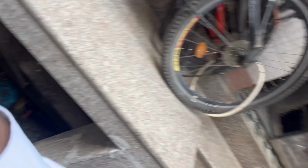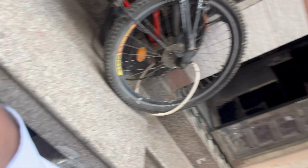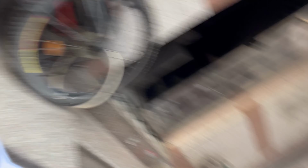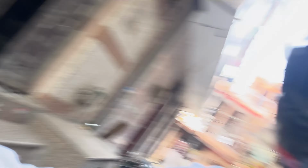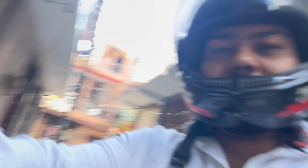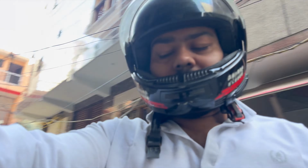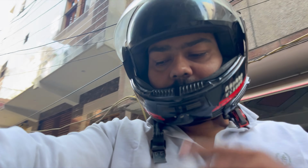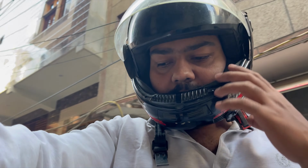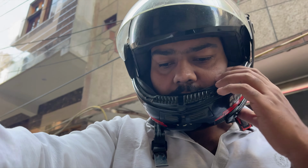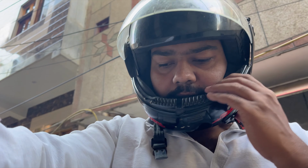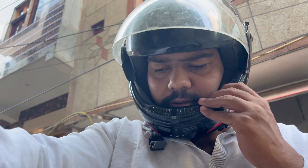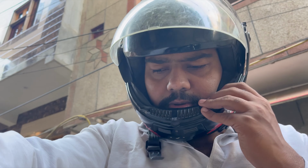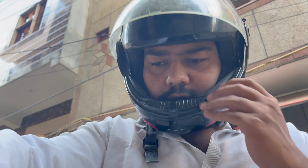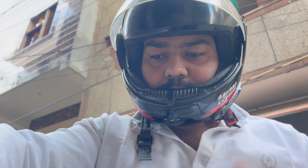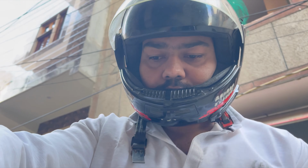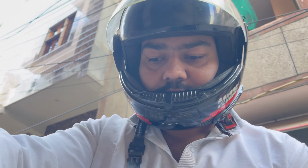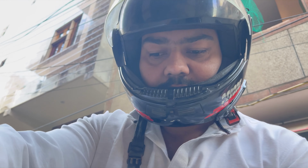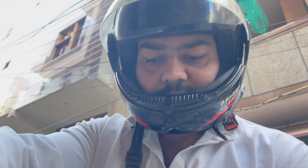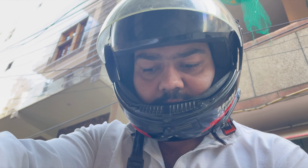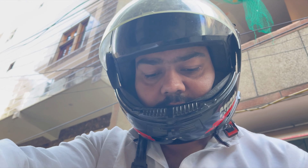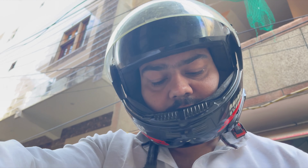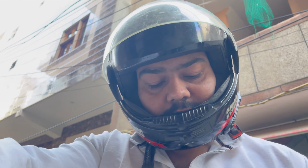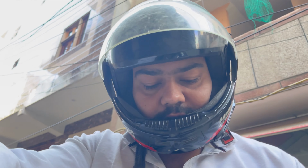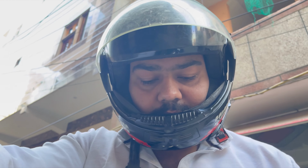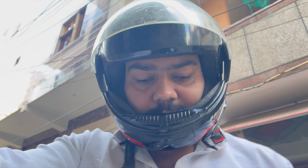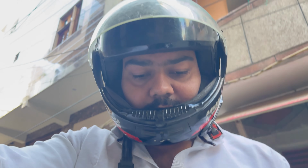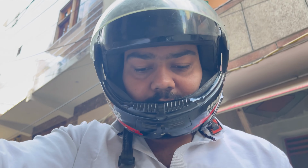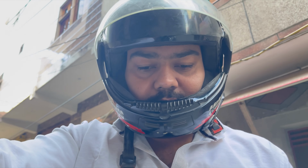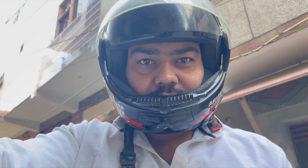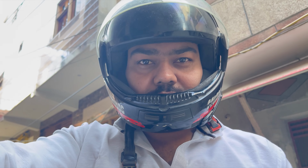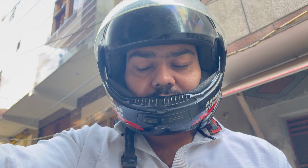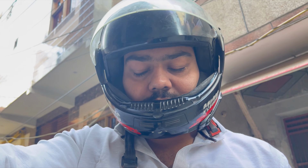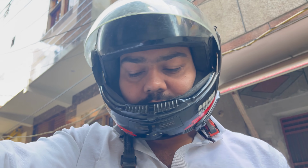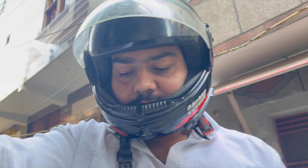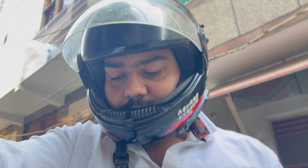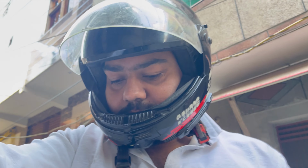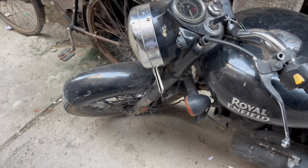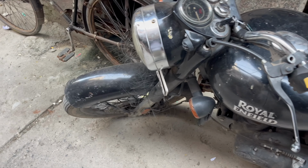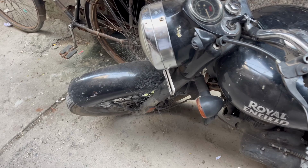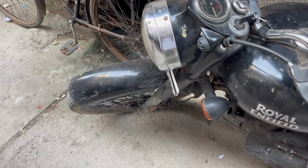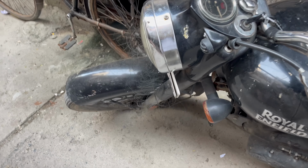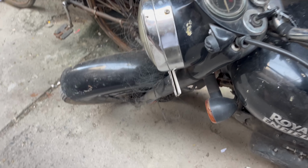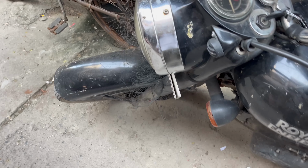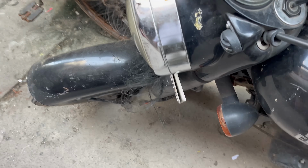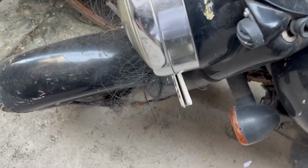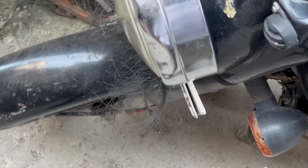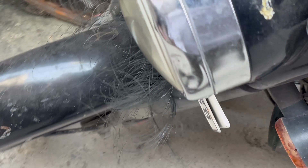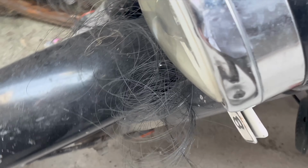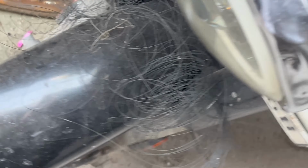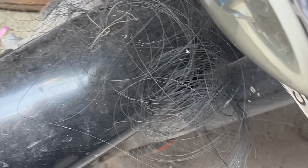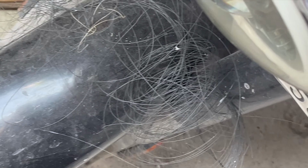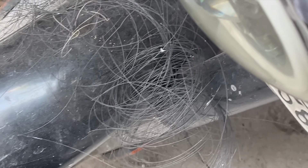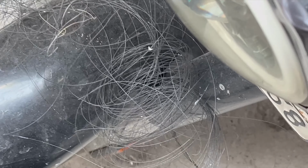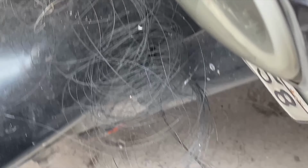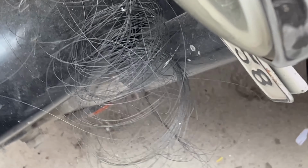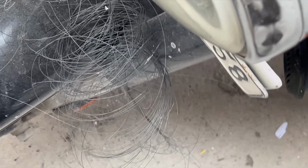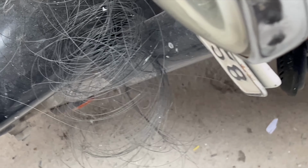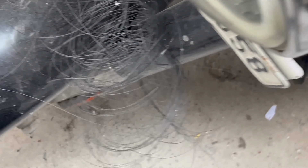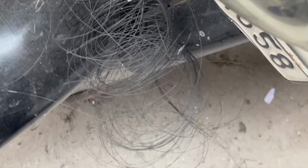चलो भाई फिर निकलते हैं अब और पहुँचते हैं, फिर मिलते हैं। चलो ये पता नहीं क्या फेंक रखा है, किसी ने